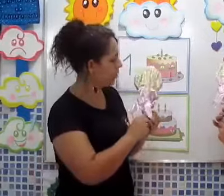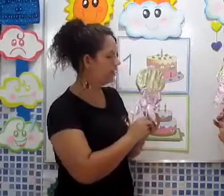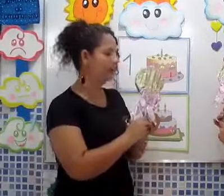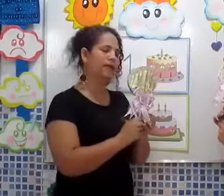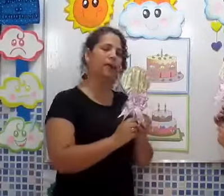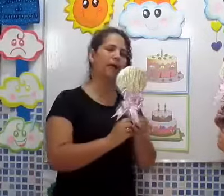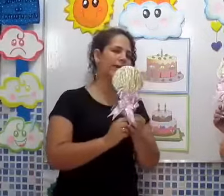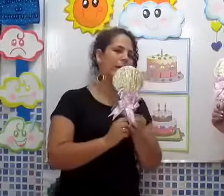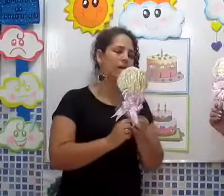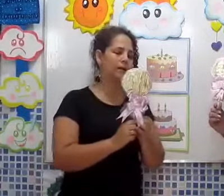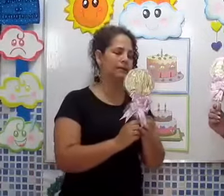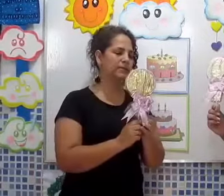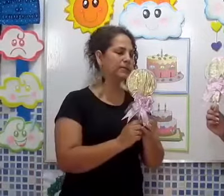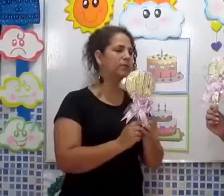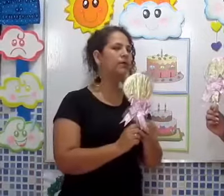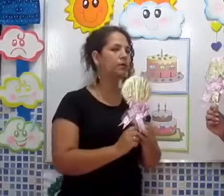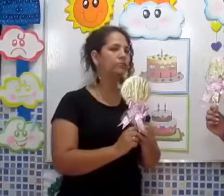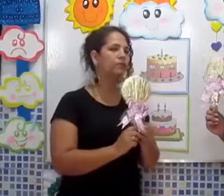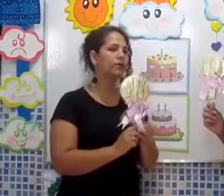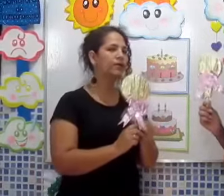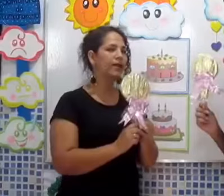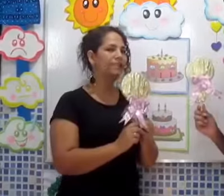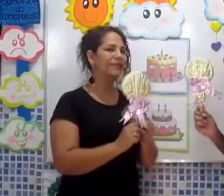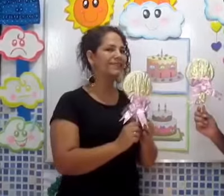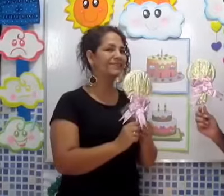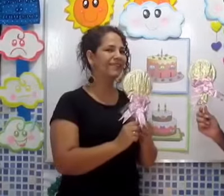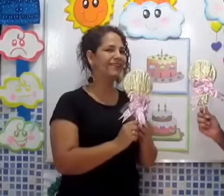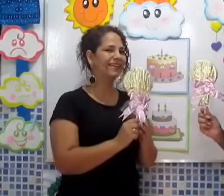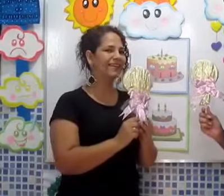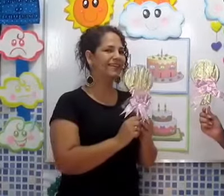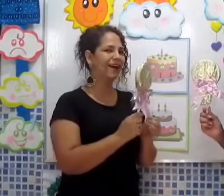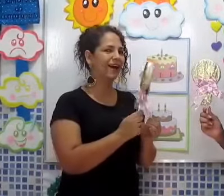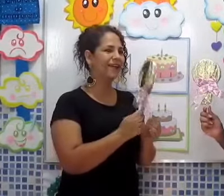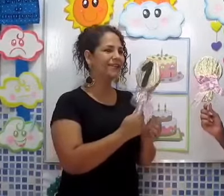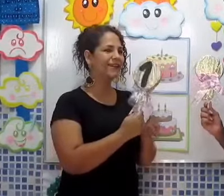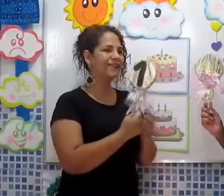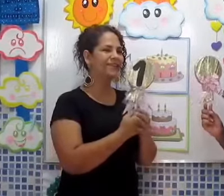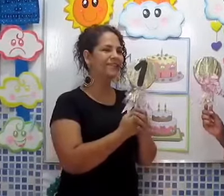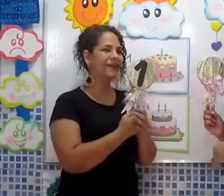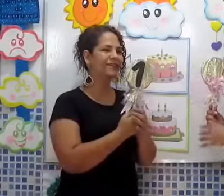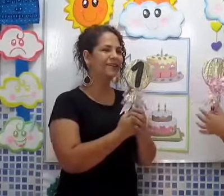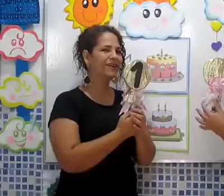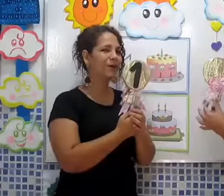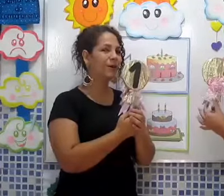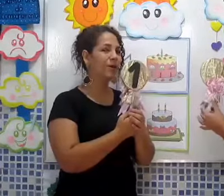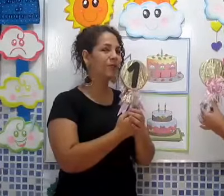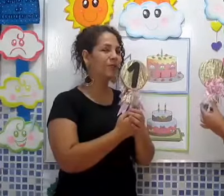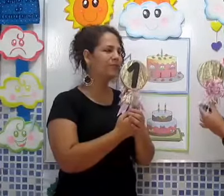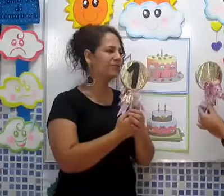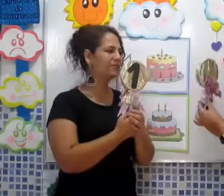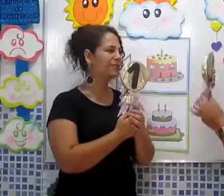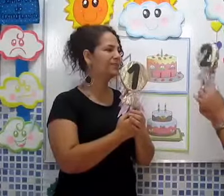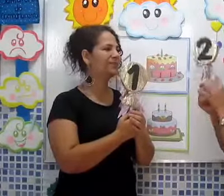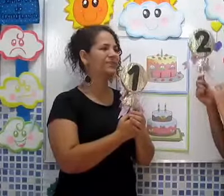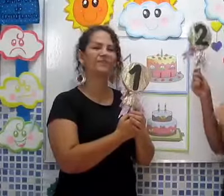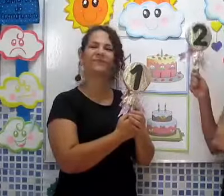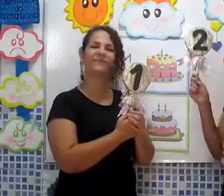Olha que legal, esse pirulito é tão gigante. Mas o meu, olha aqui, ó, tem o número 1. E o meu tem o